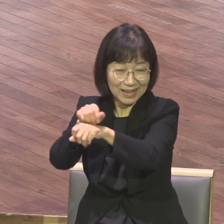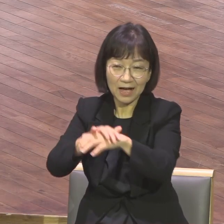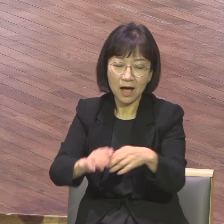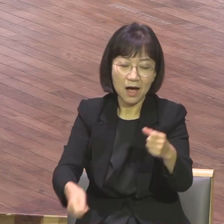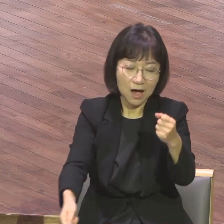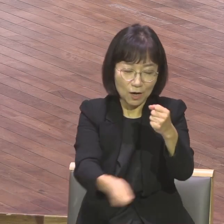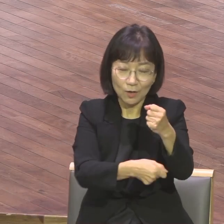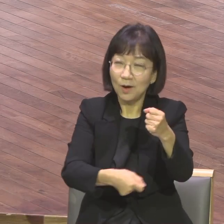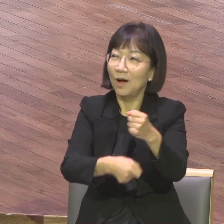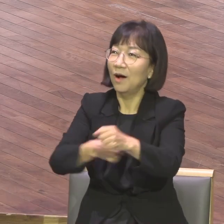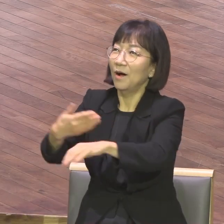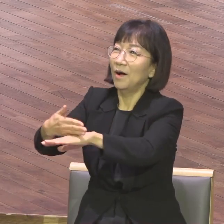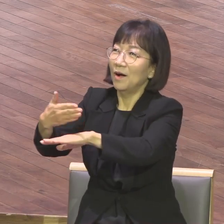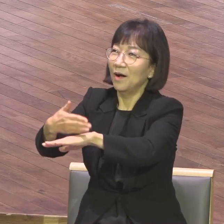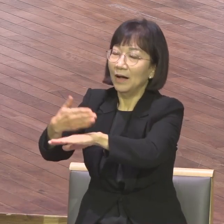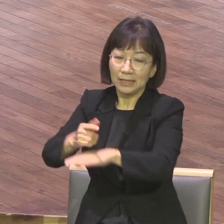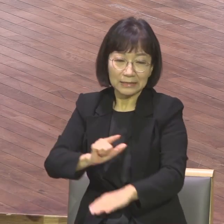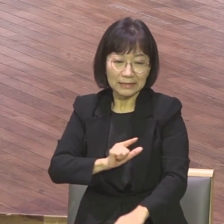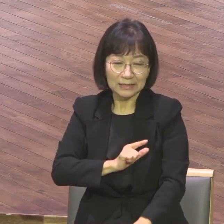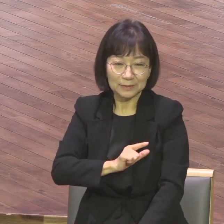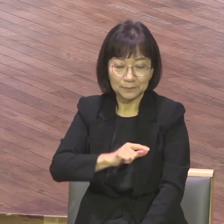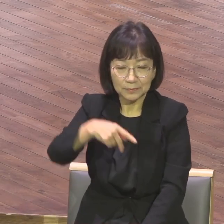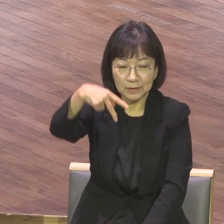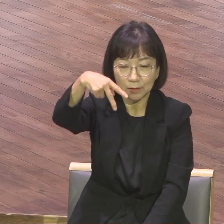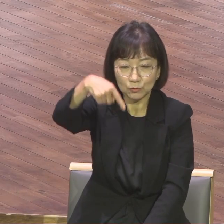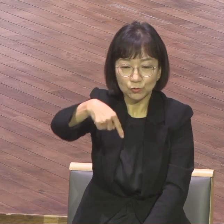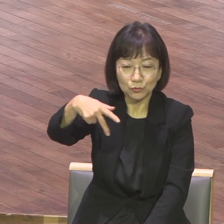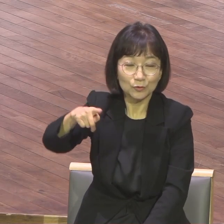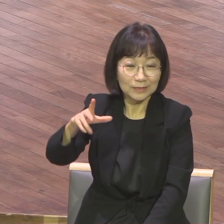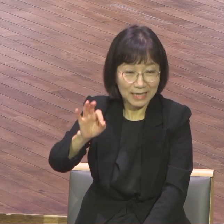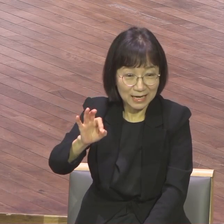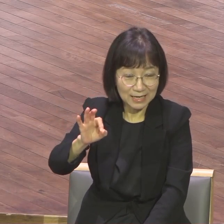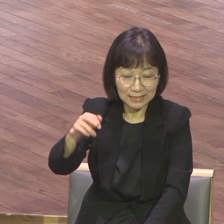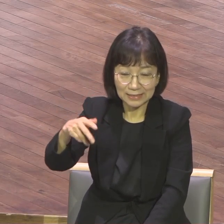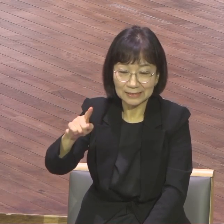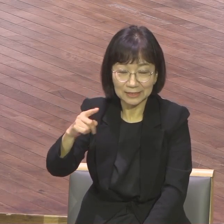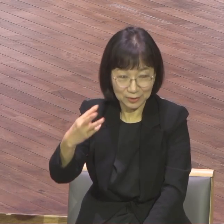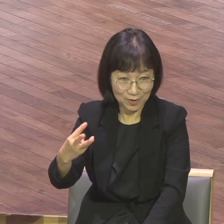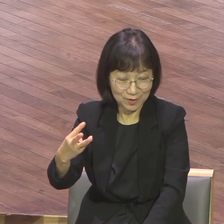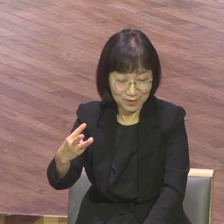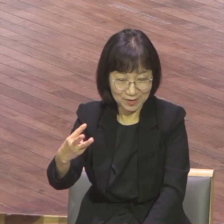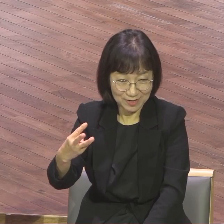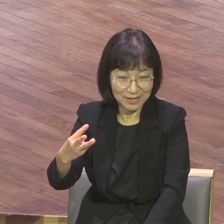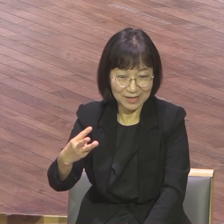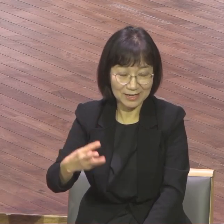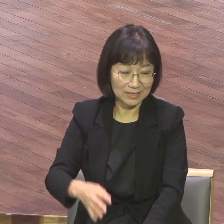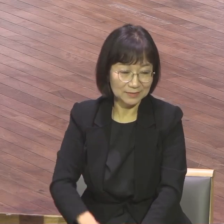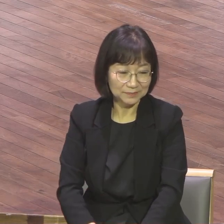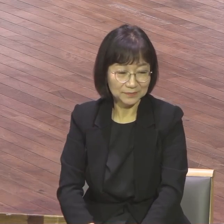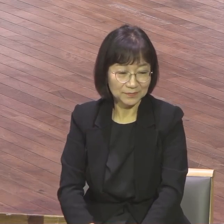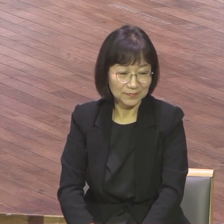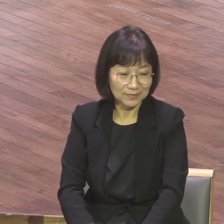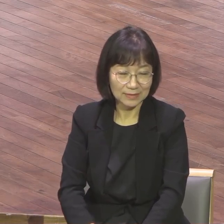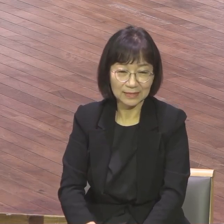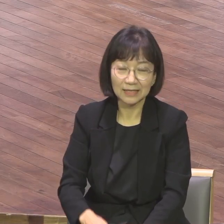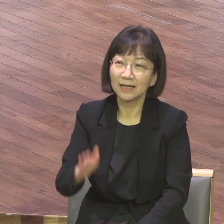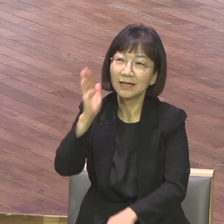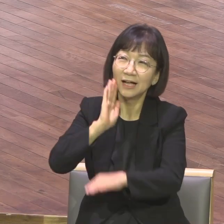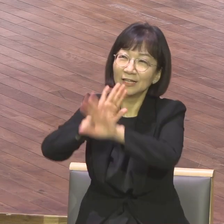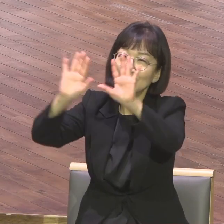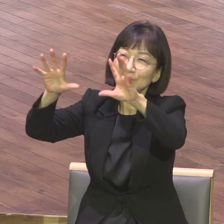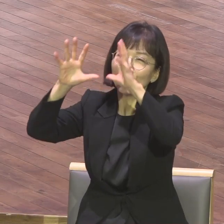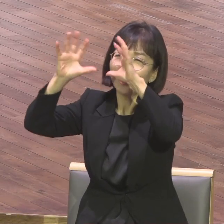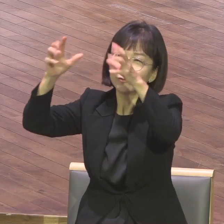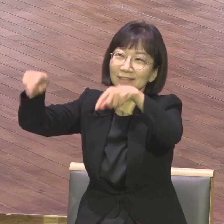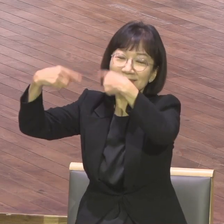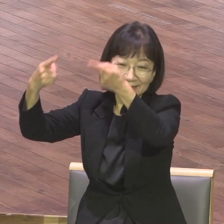감사를 드렸다고 해서 수장절, 추수해서 다 저장해놨다. 수장절, 이것을 천국 입성, 우리가